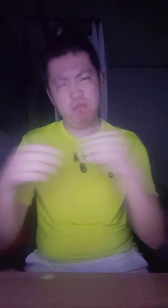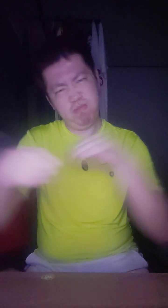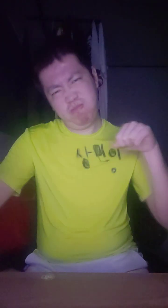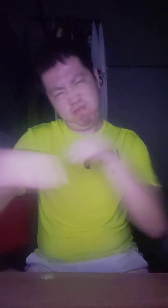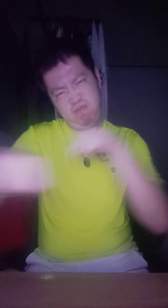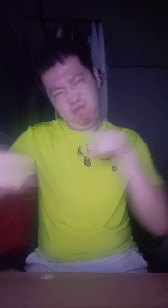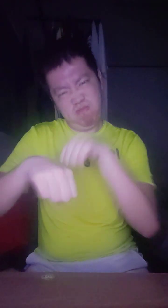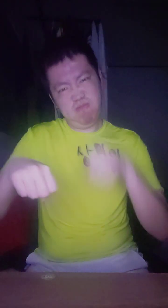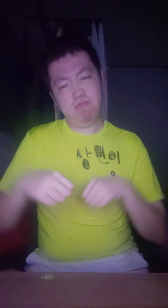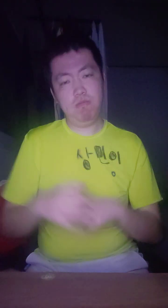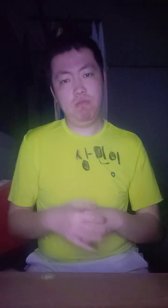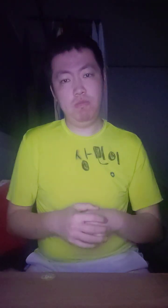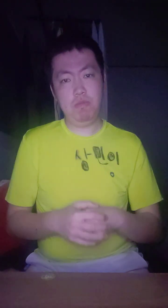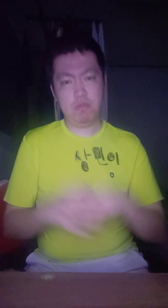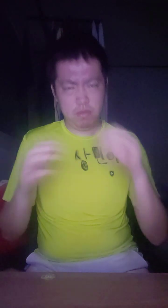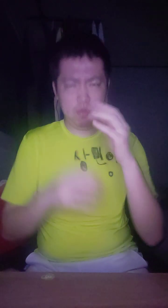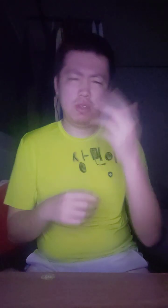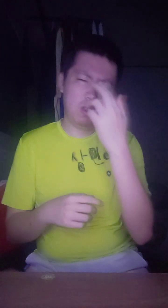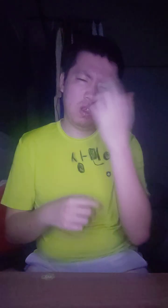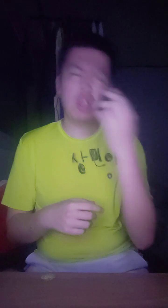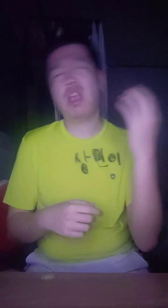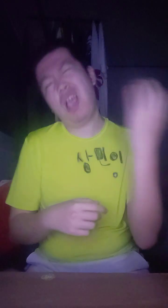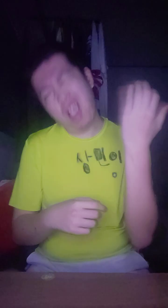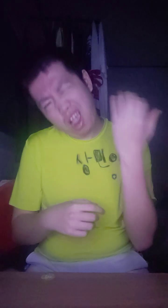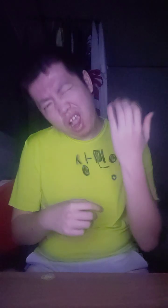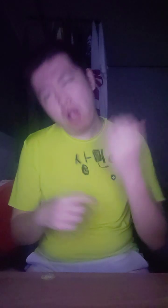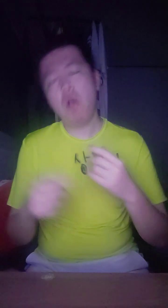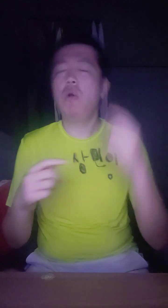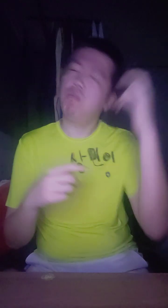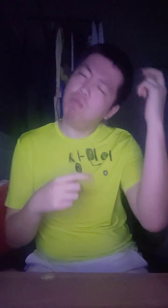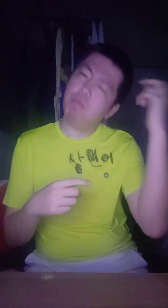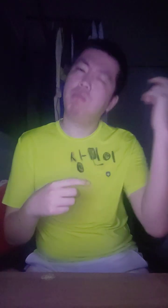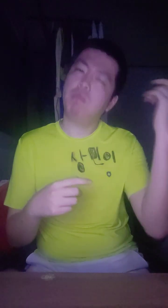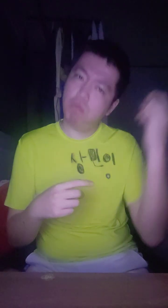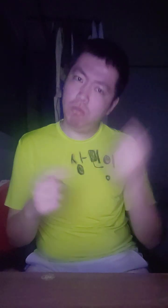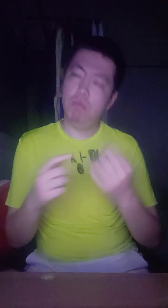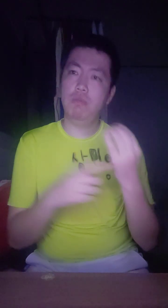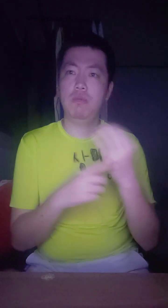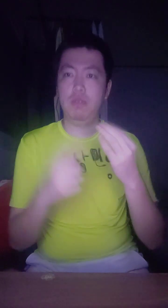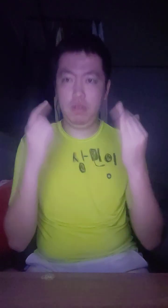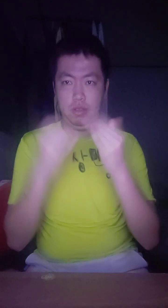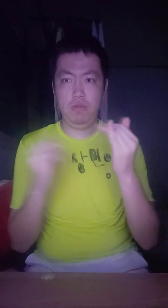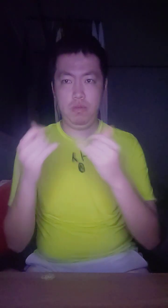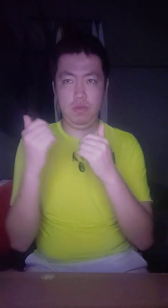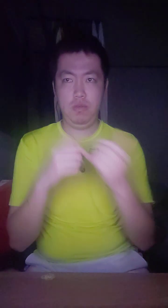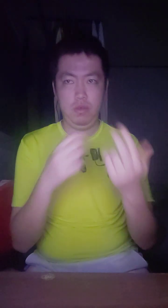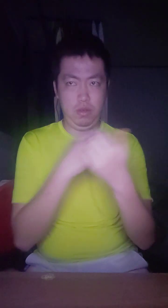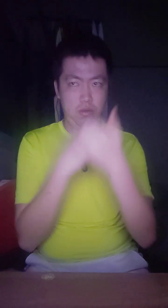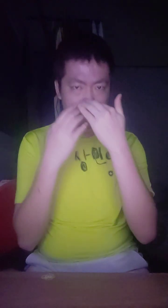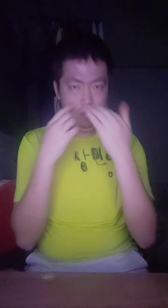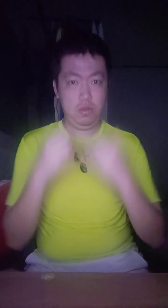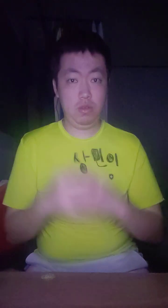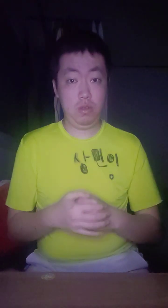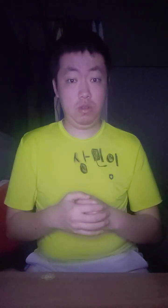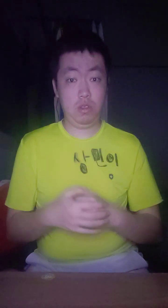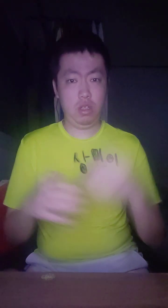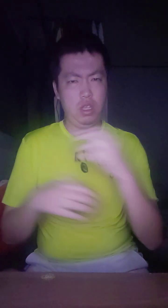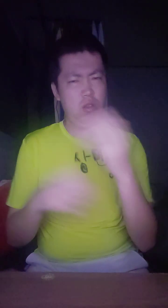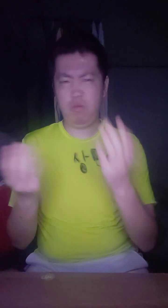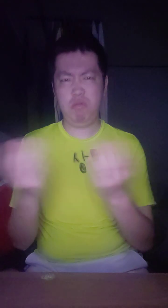폭행했습니다. 여성은 얼굴을 다치고 뇌출혈 증세를 보여 병원 치료를 받고 있습니다. 두 사람은 서로 알지 못하는